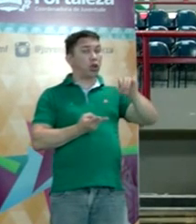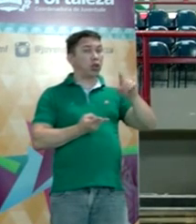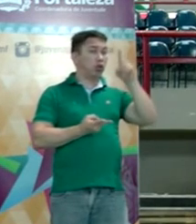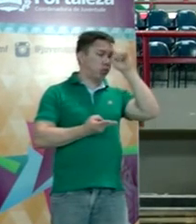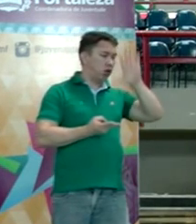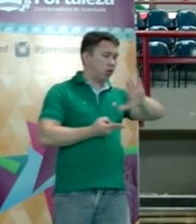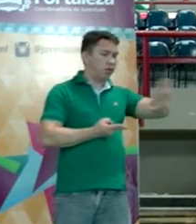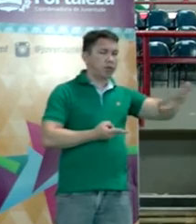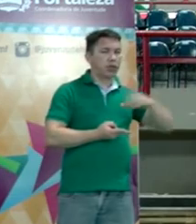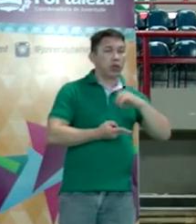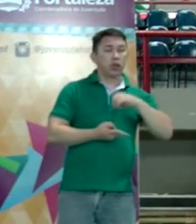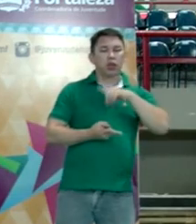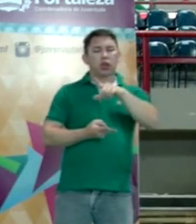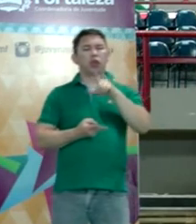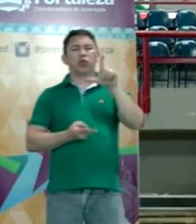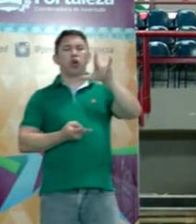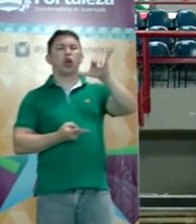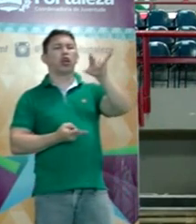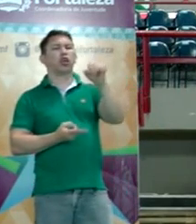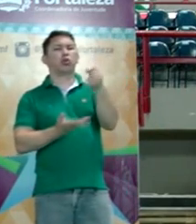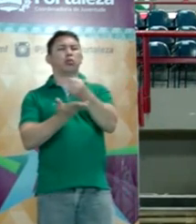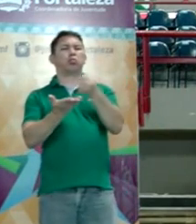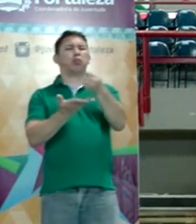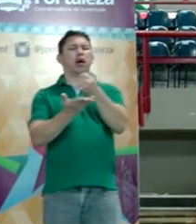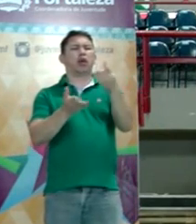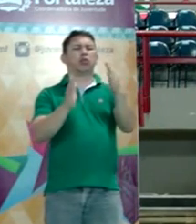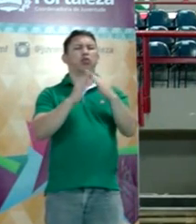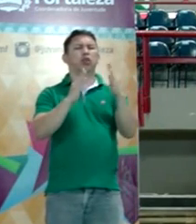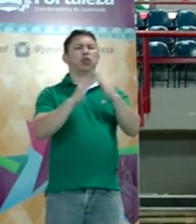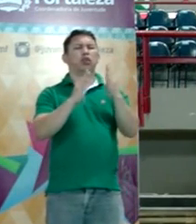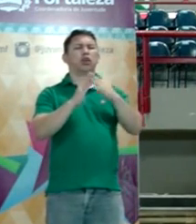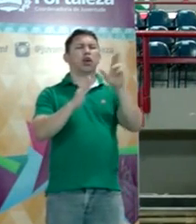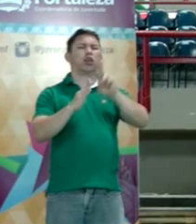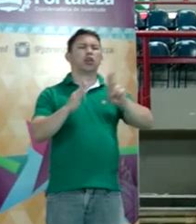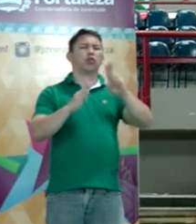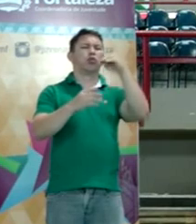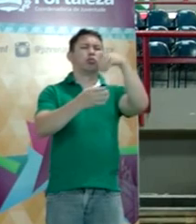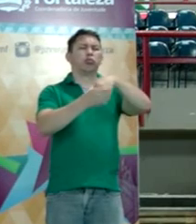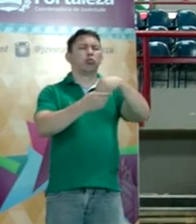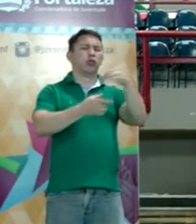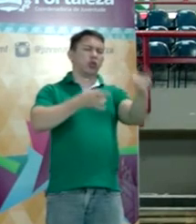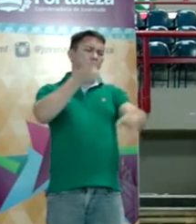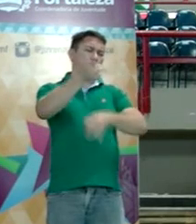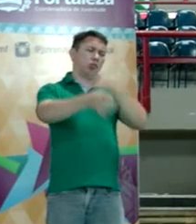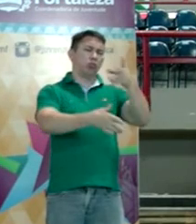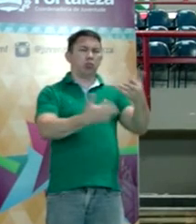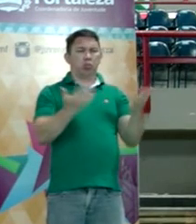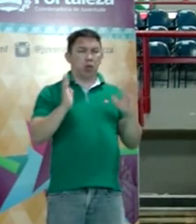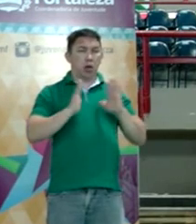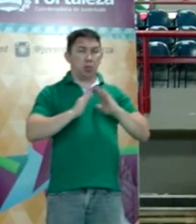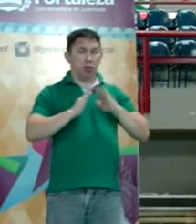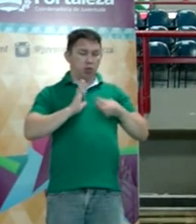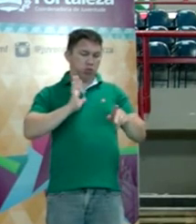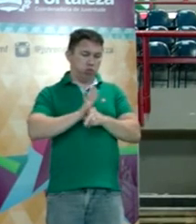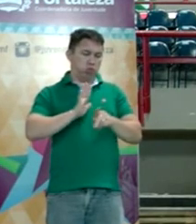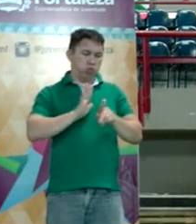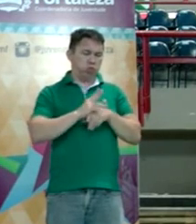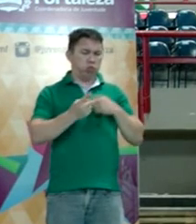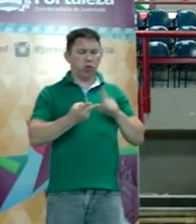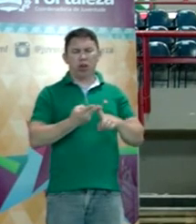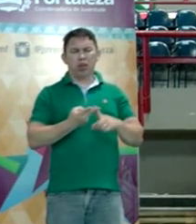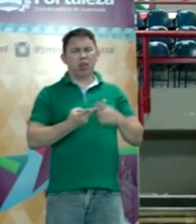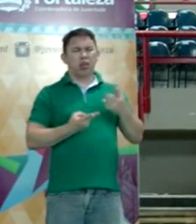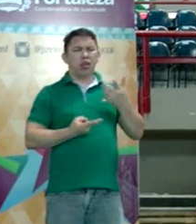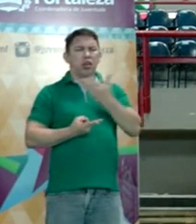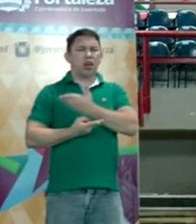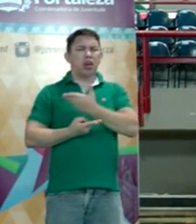lixo básico. Resto de comida, certo? E materiais que nós jogamos fora de casa. Latas,